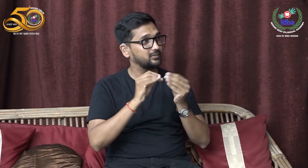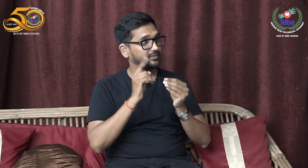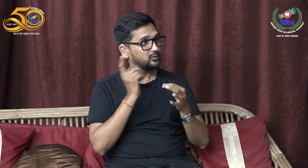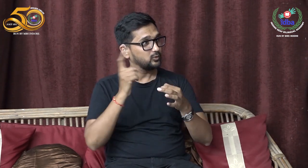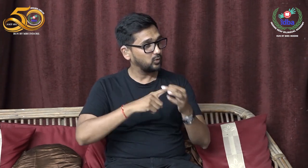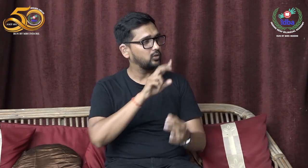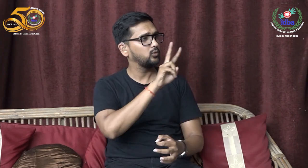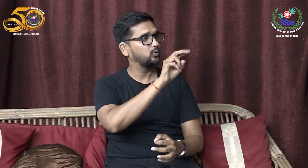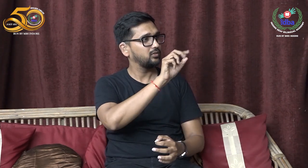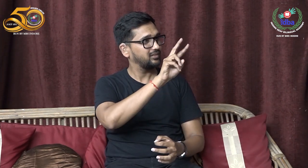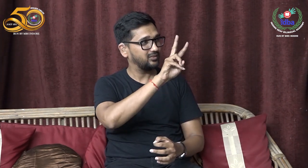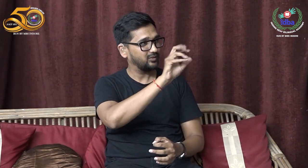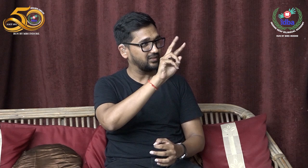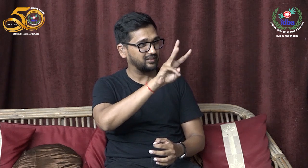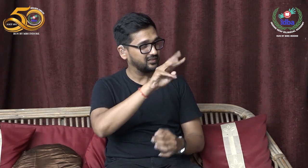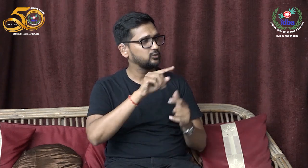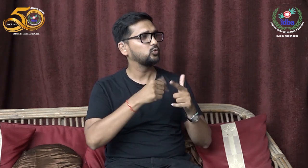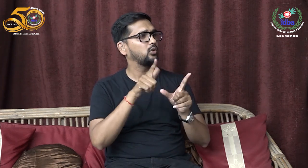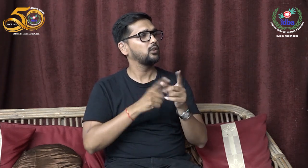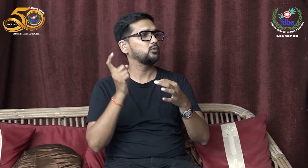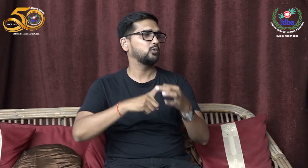गए, 11 मंथ्स कुछ हुए हैं मुझे।